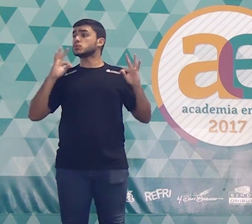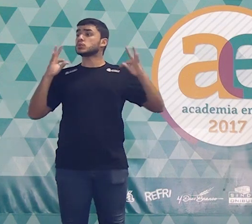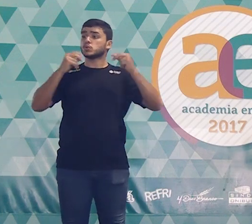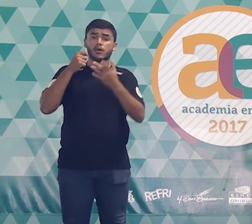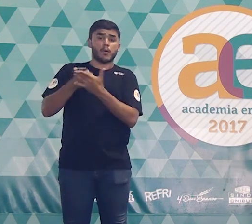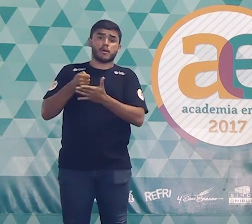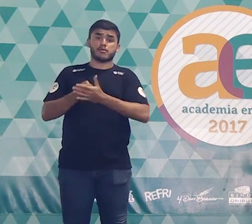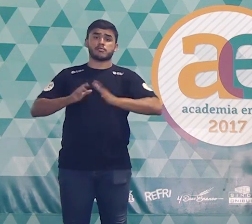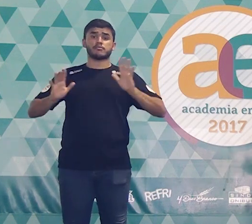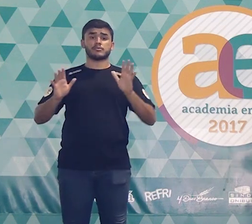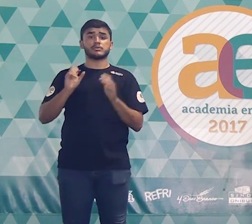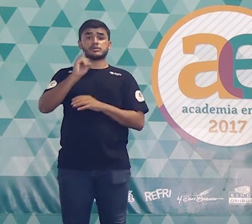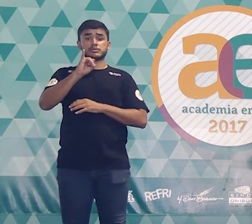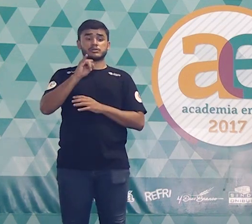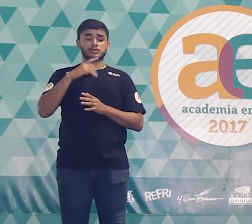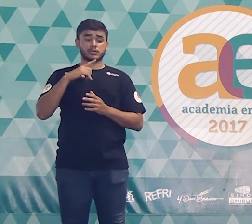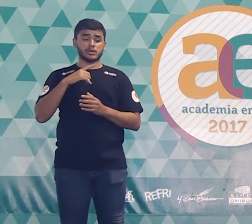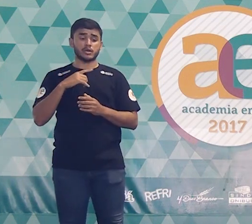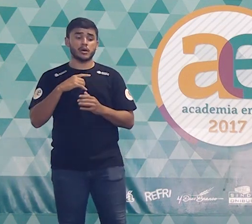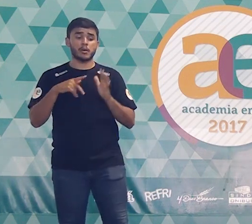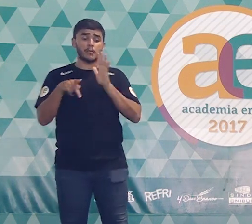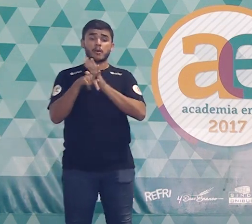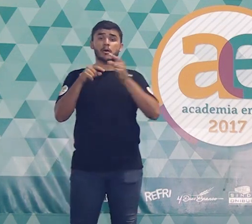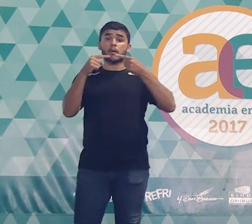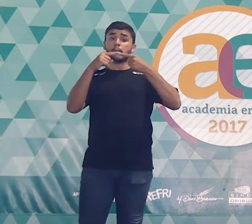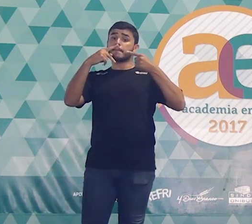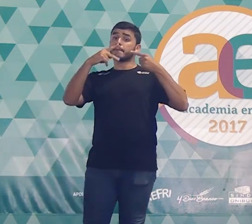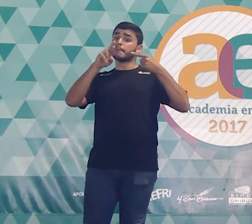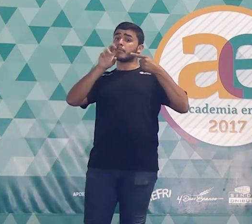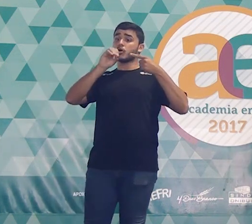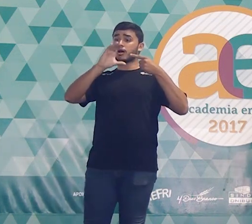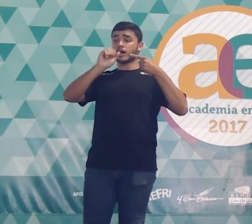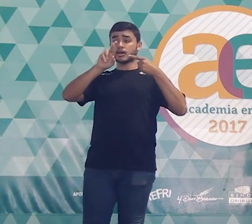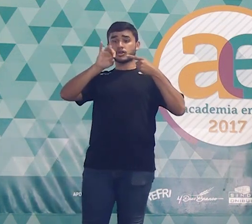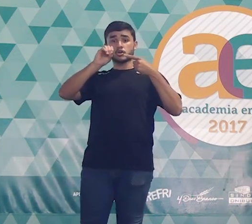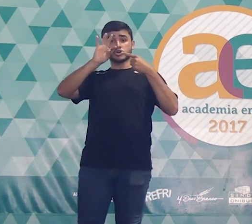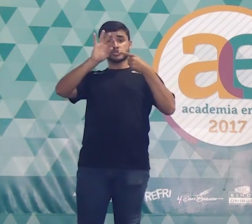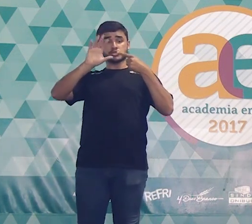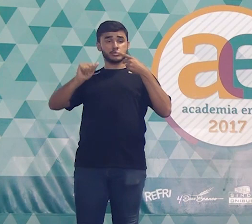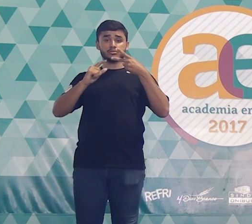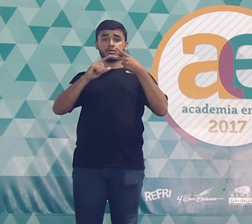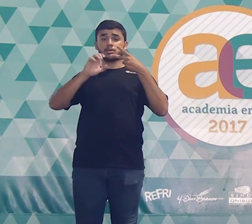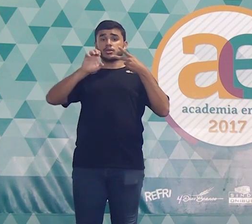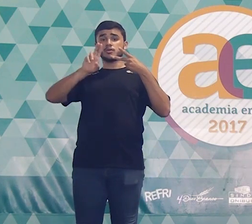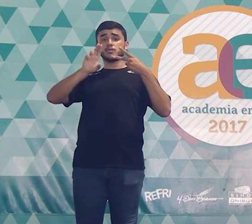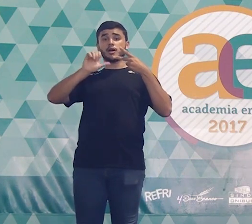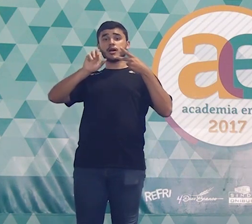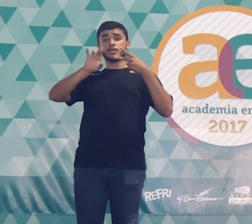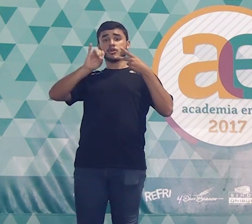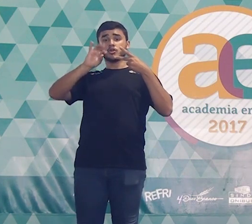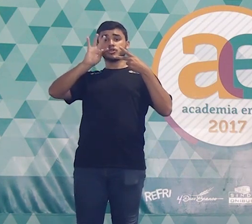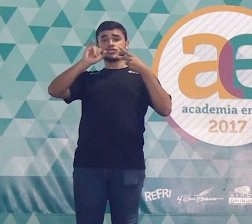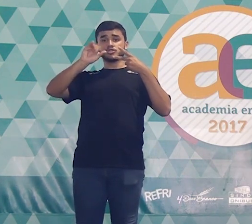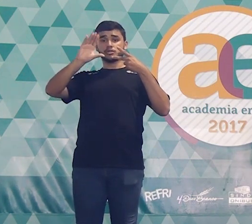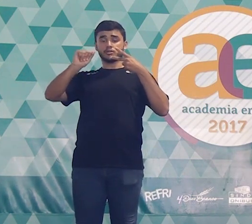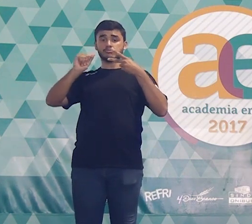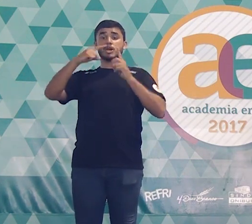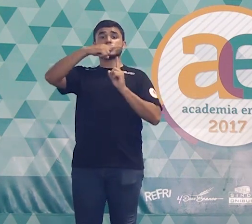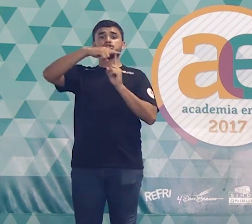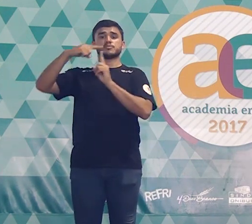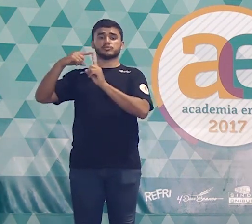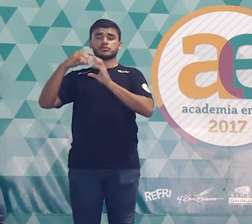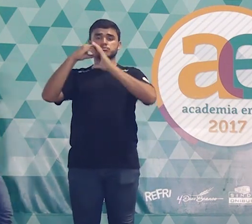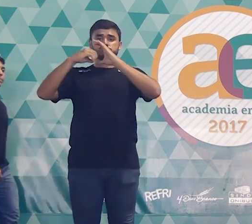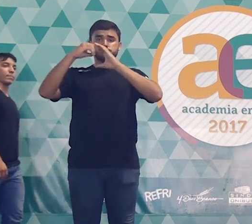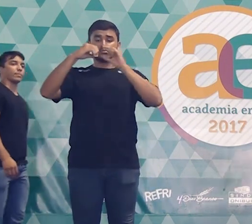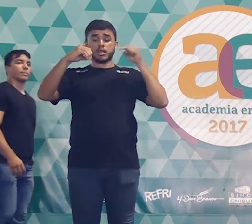dita. Se for uma célula eucariótica, será uma organela, ok? Mas vamos lá. Esses que eu estou marcando aí para vocês